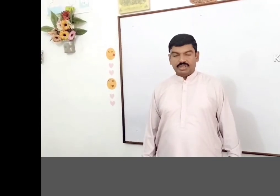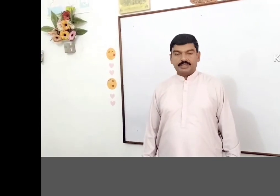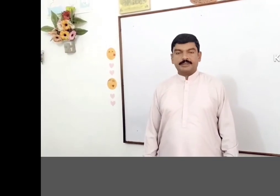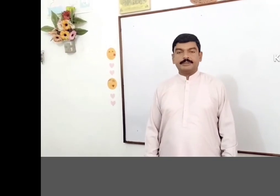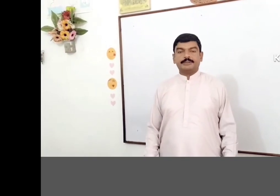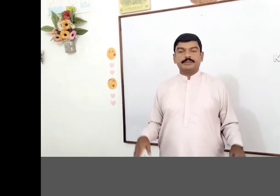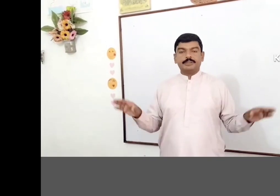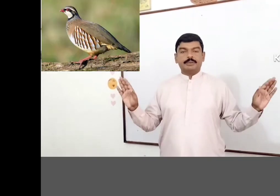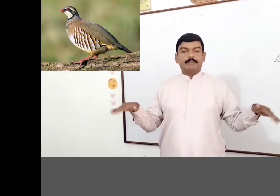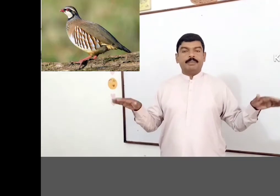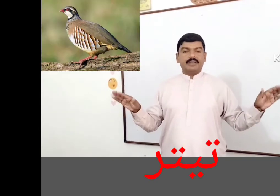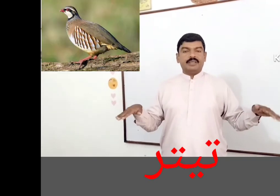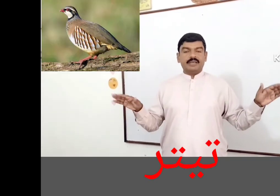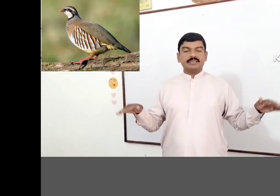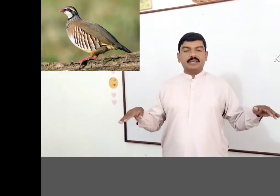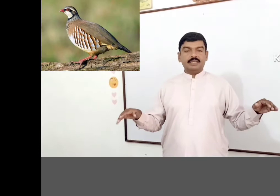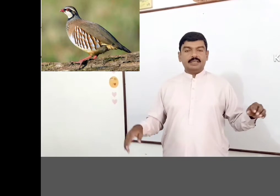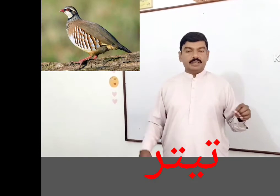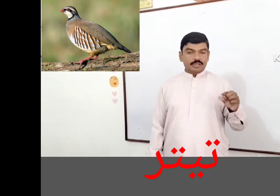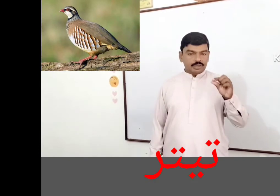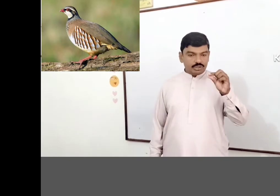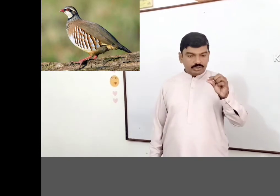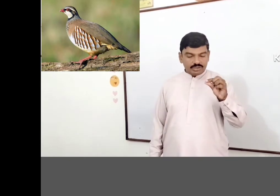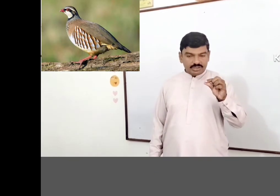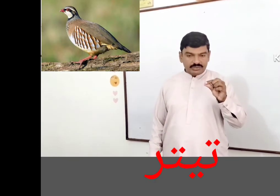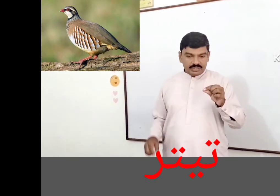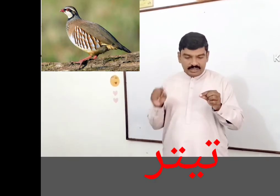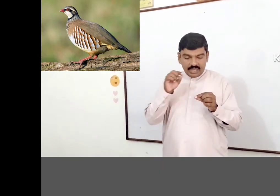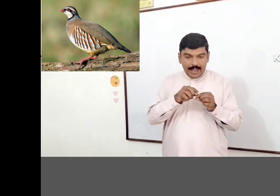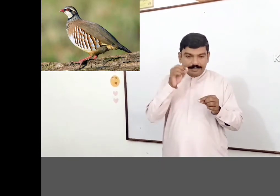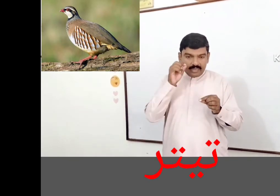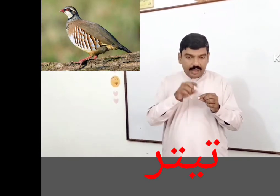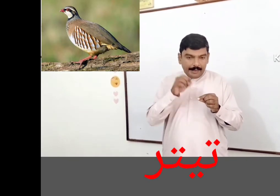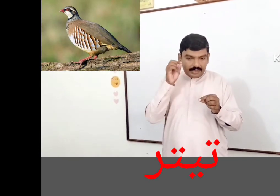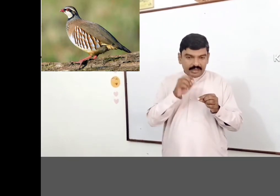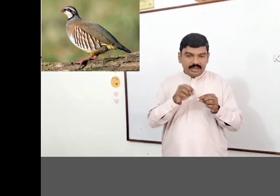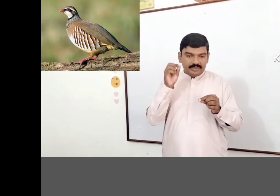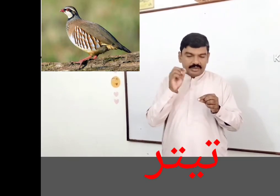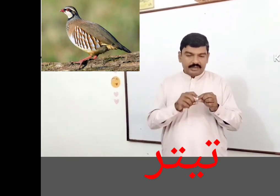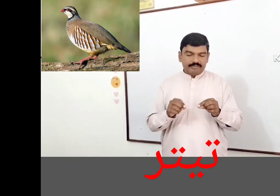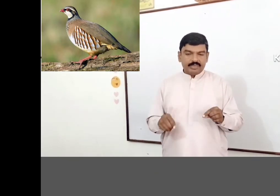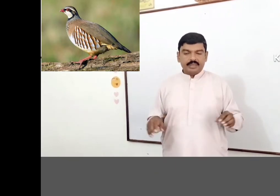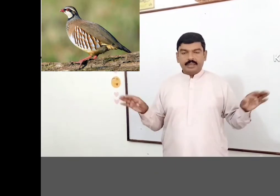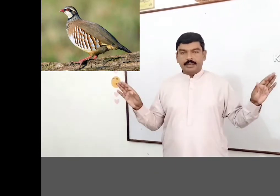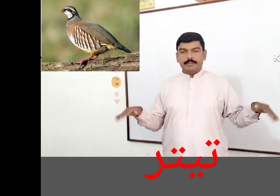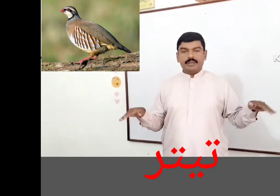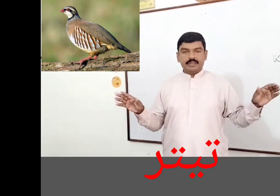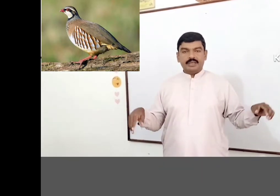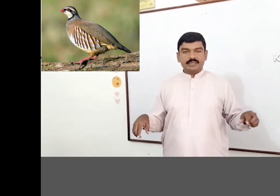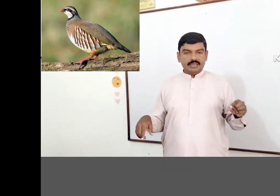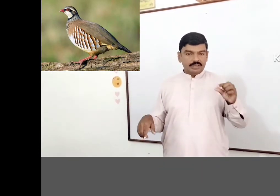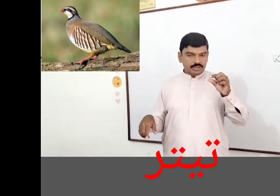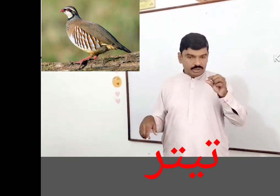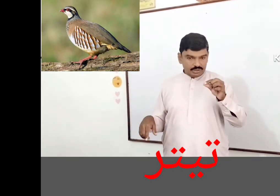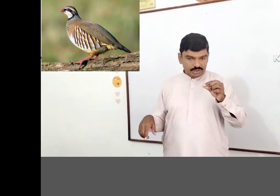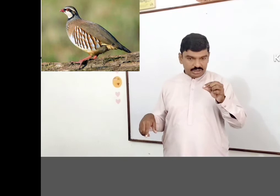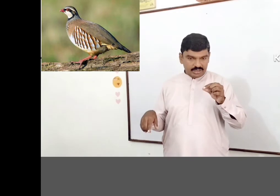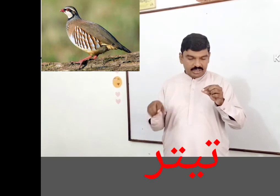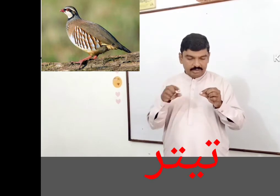तीतर, परिंदे का साइन, छोटी चूंटियां खाने वाले। परिंदे का साइन, छोटे छोटे कीड़े